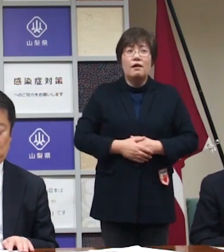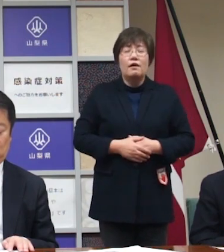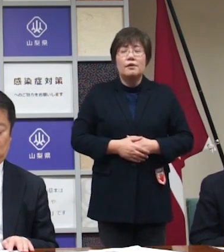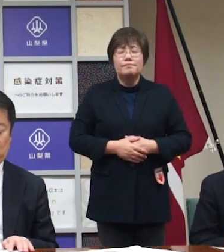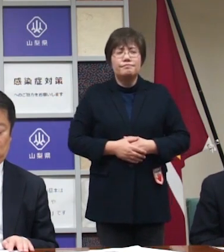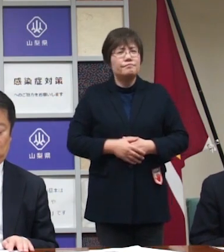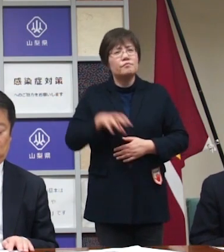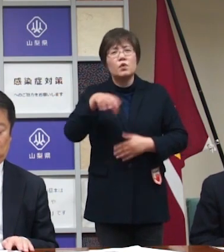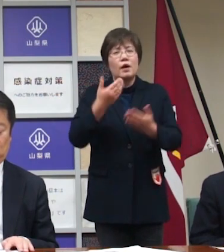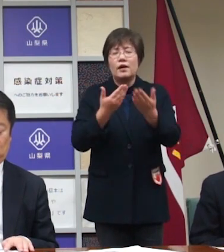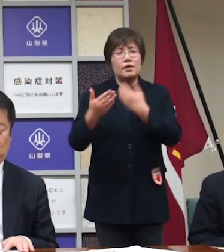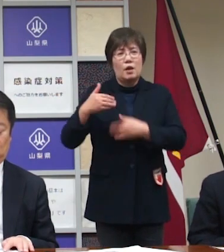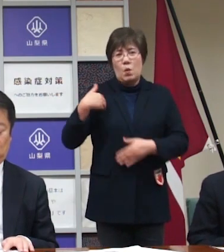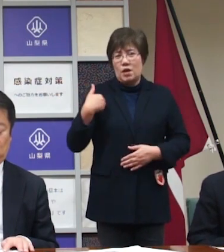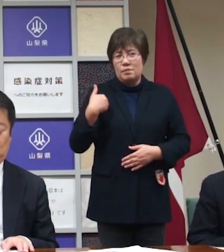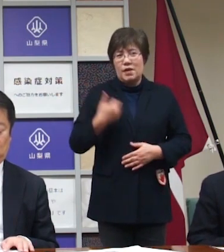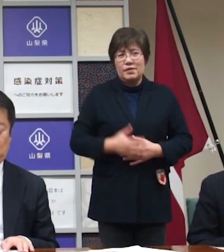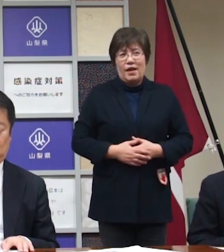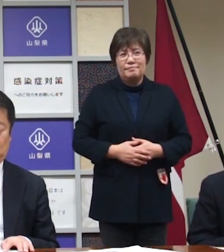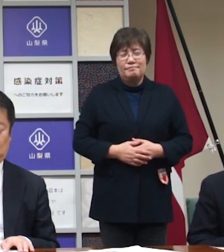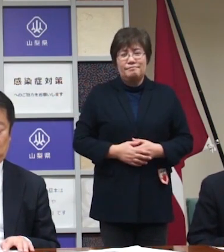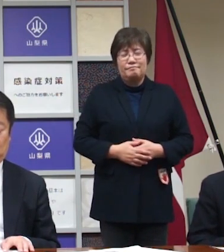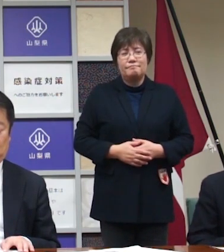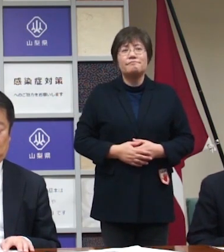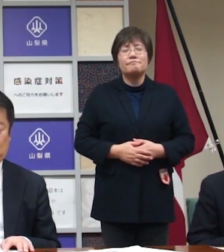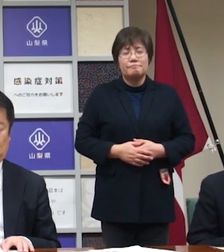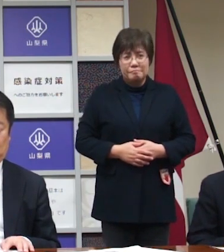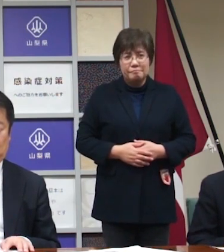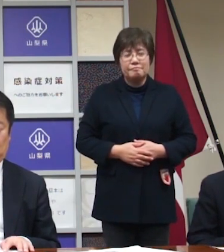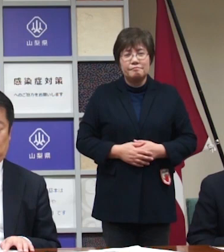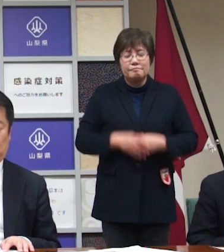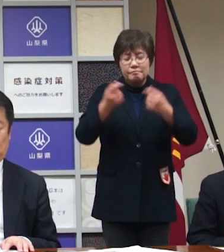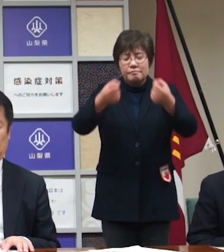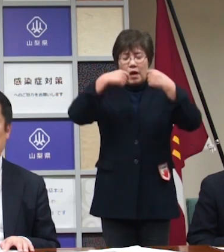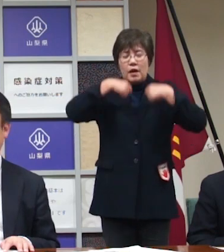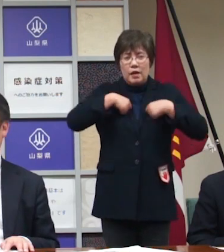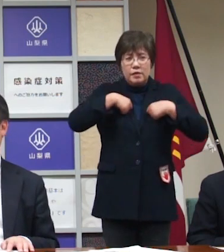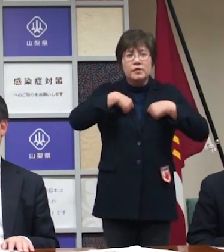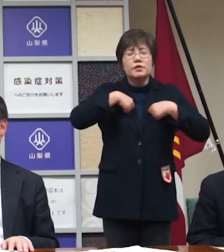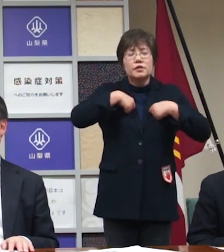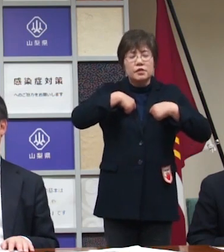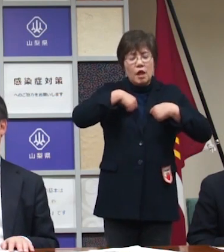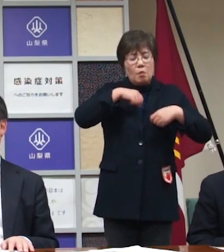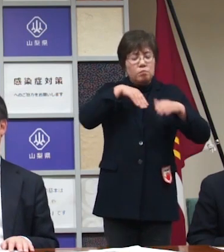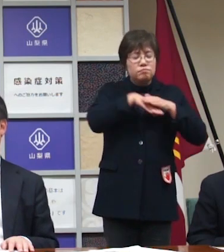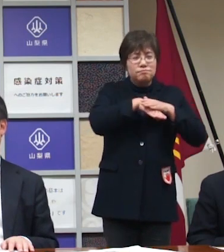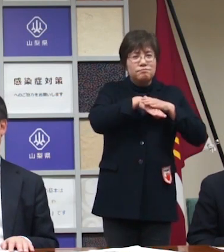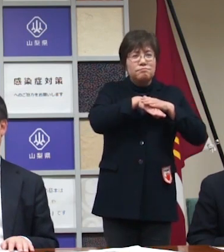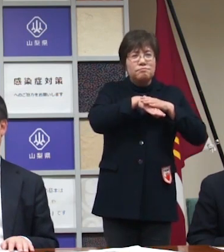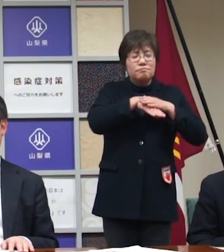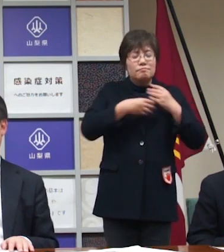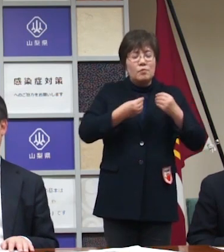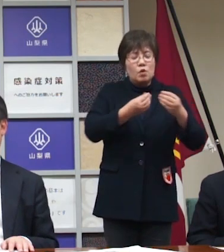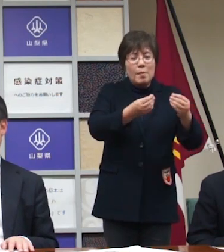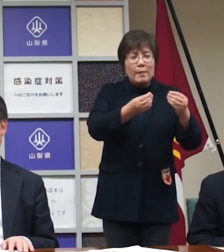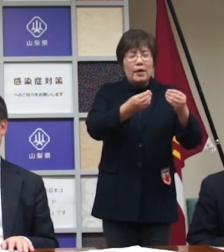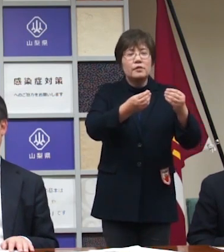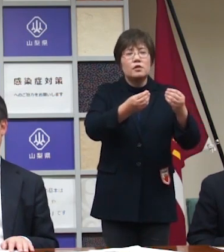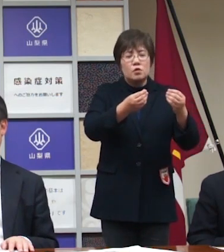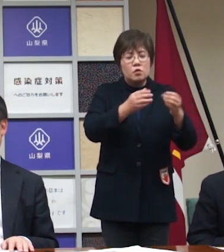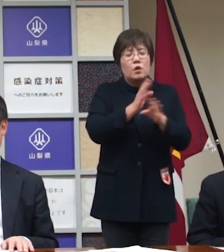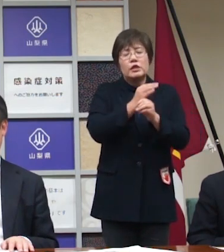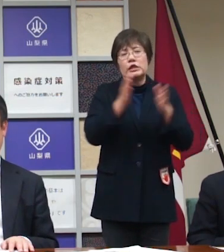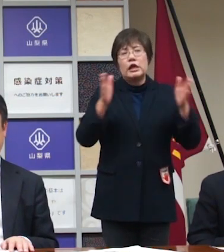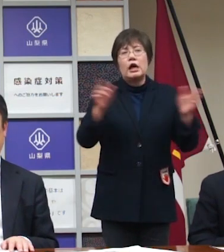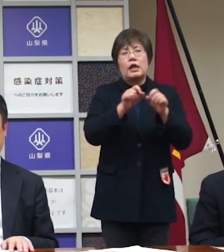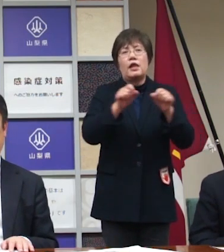経 路がわからないということなんですけれど、条件としてはその大阪、和歌山に旅行に行ったときに感染した可能性が分かるというふうに見ているということ